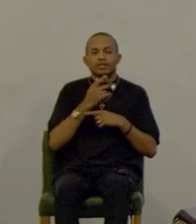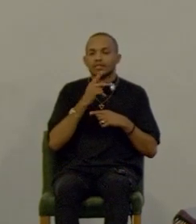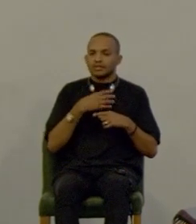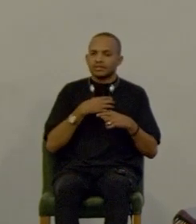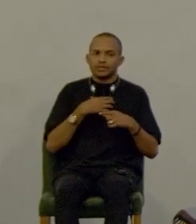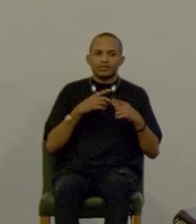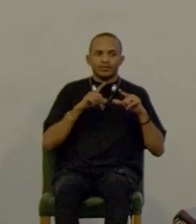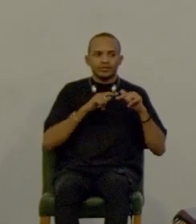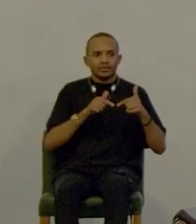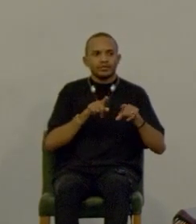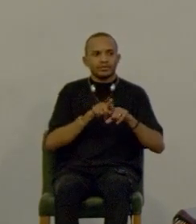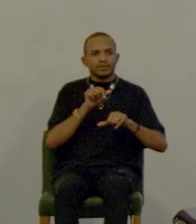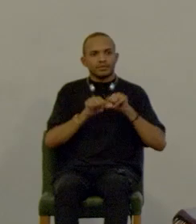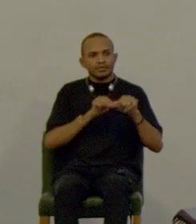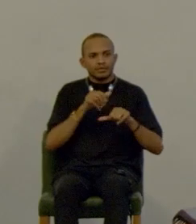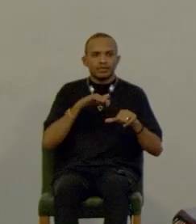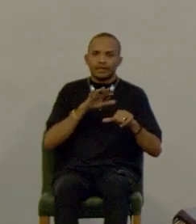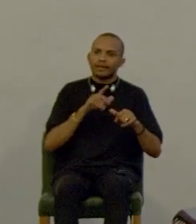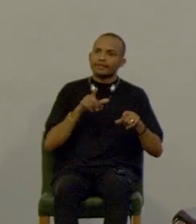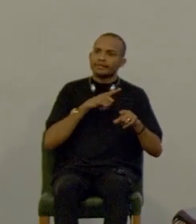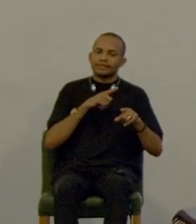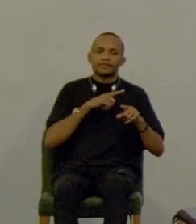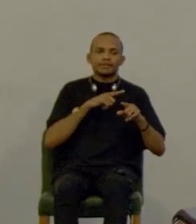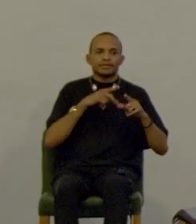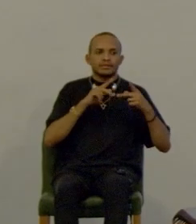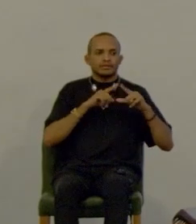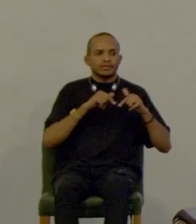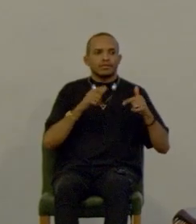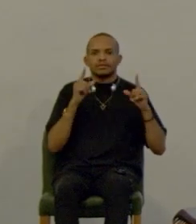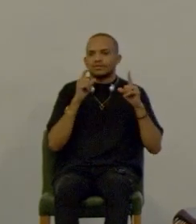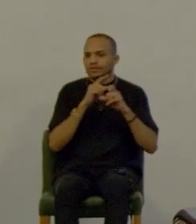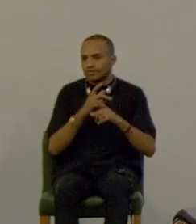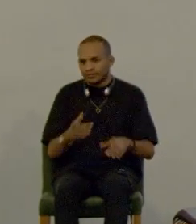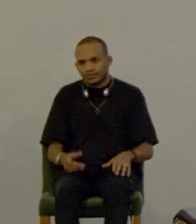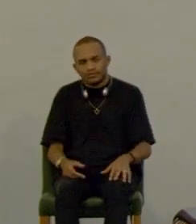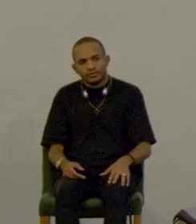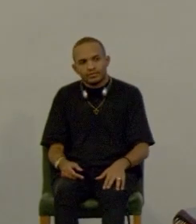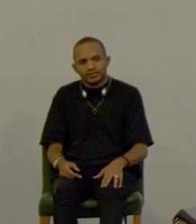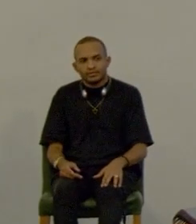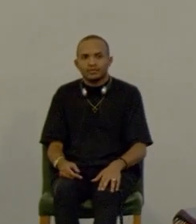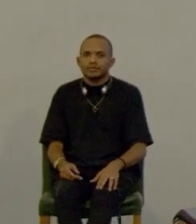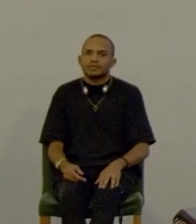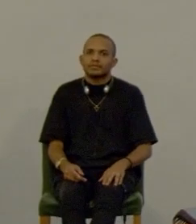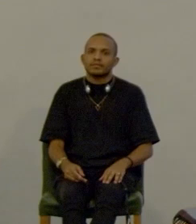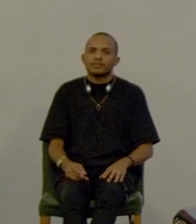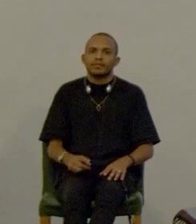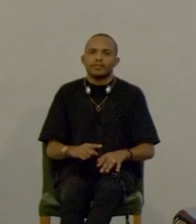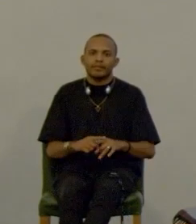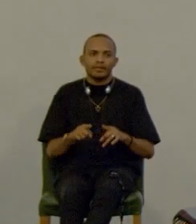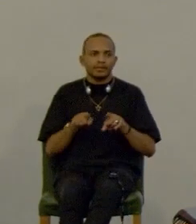de intervenção e de modificação da natureza que são muito brutais, assim. E isso às vezes é muito difícil. Mas ao mesmo tempo,